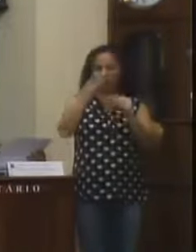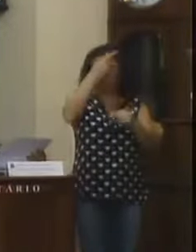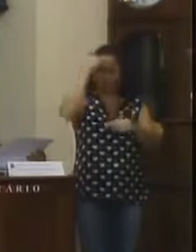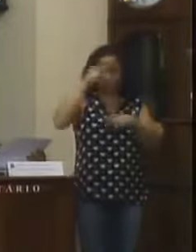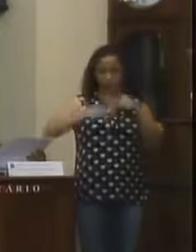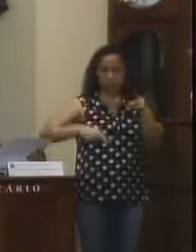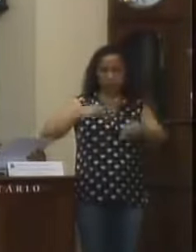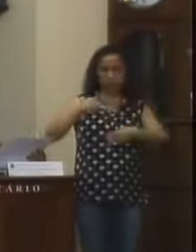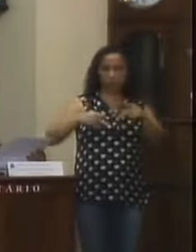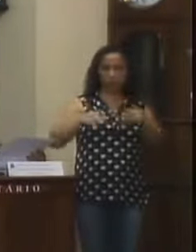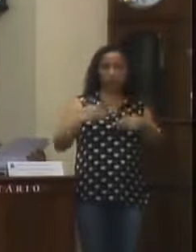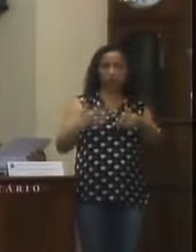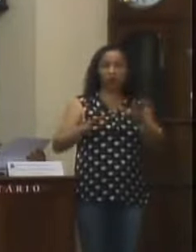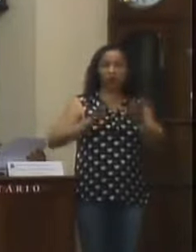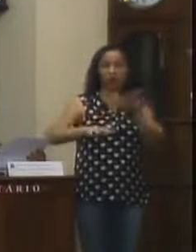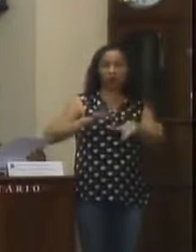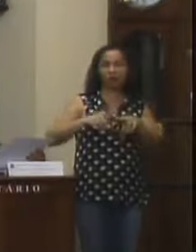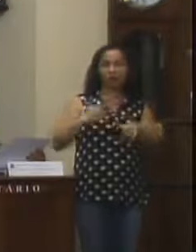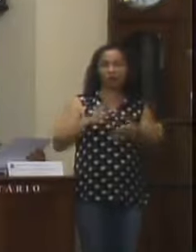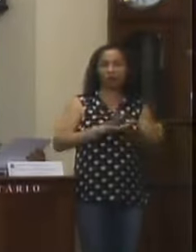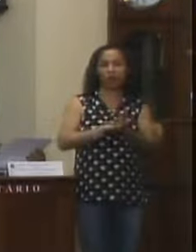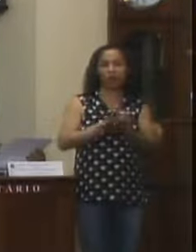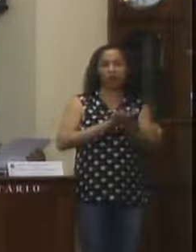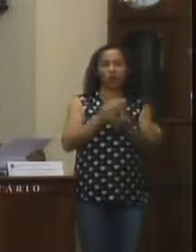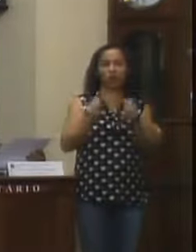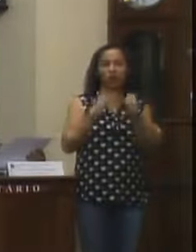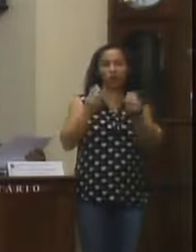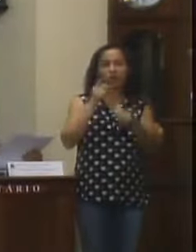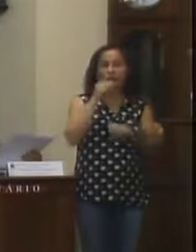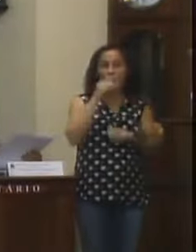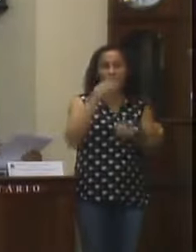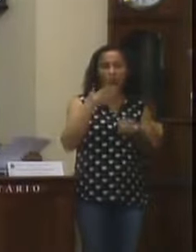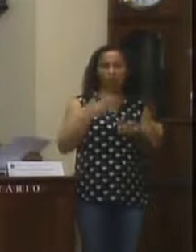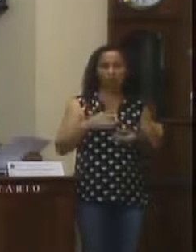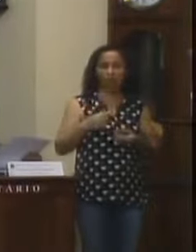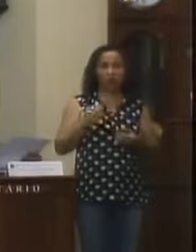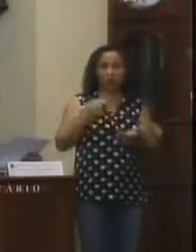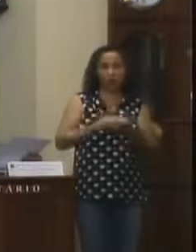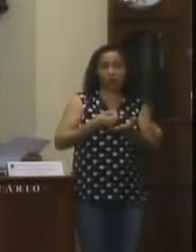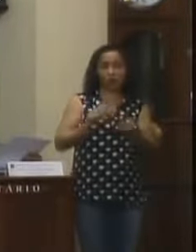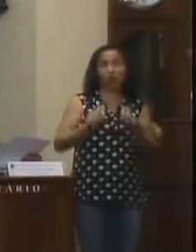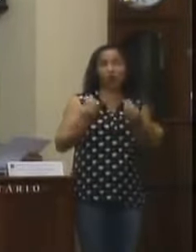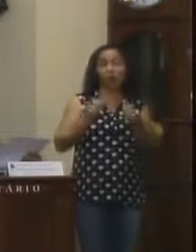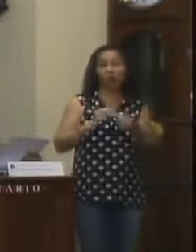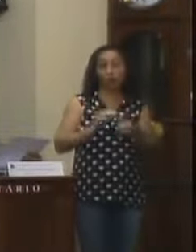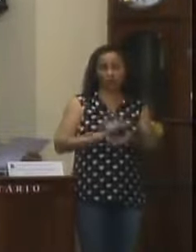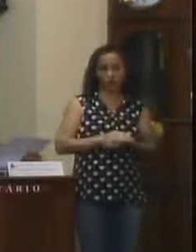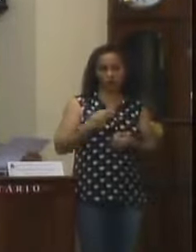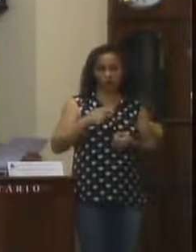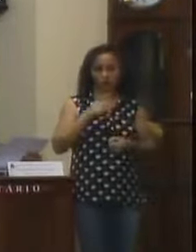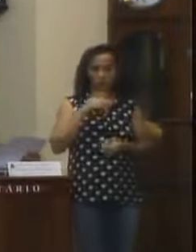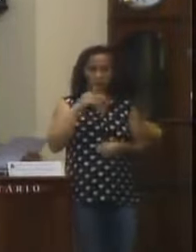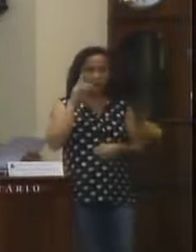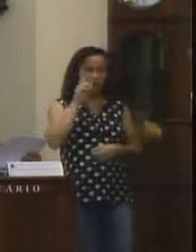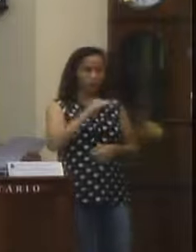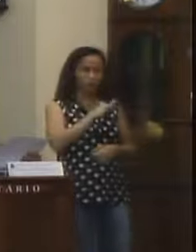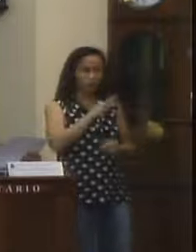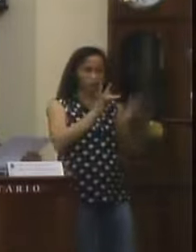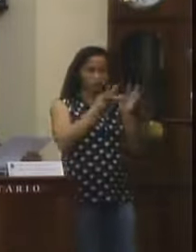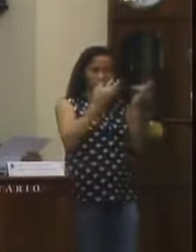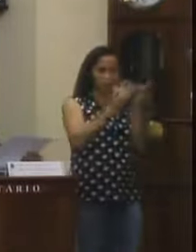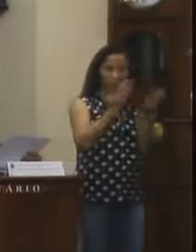até passa por privações para cumprir seus compromissos, o que acaba levando à inadimplência. A análise e avaliação dessas famílias que se utilizam de serviços